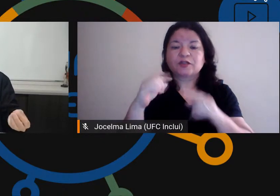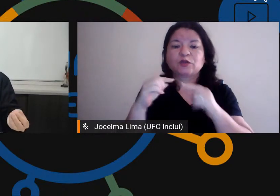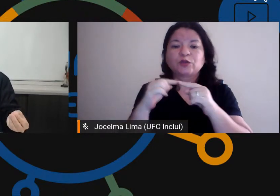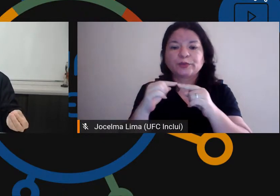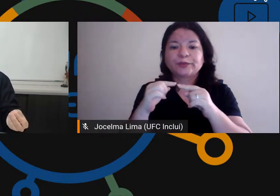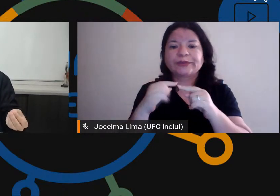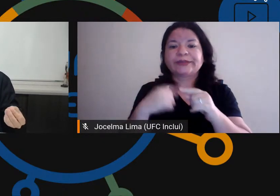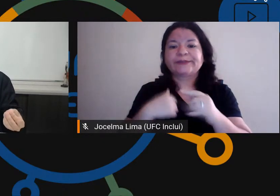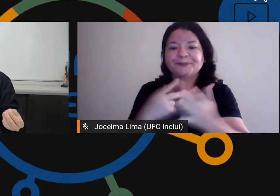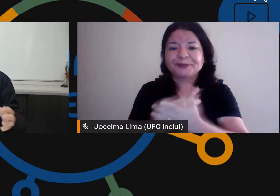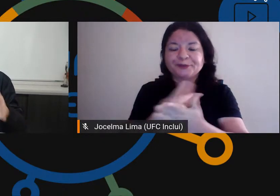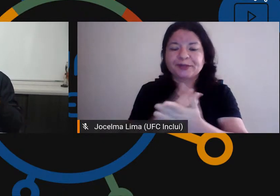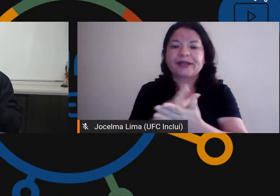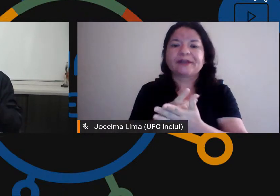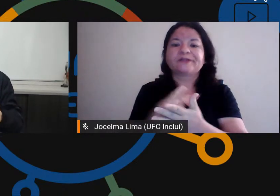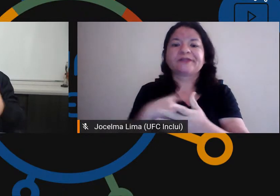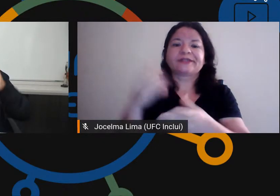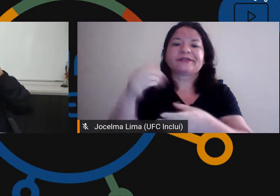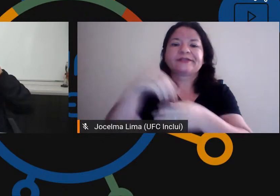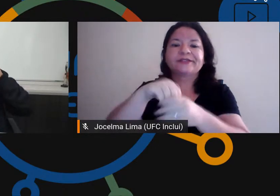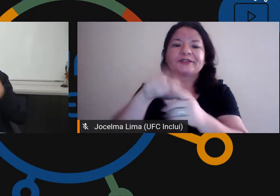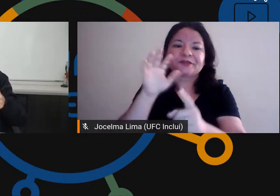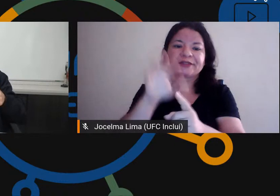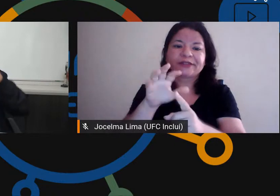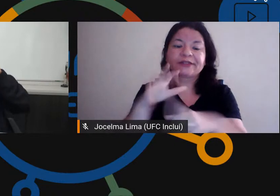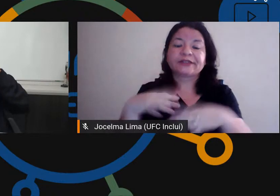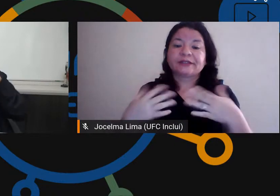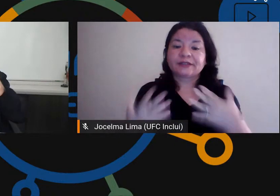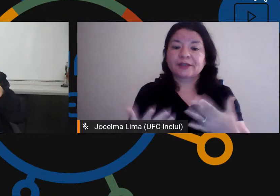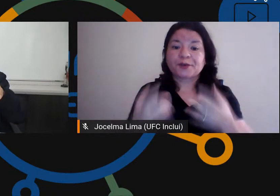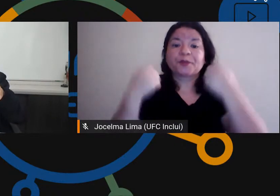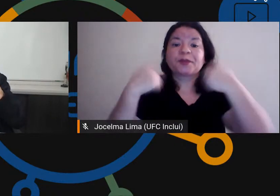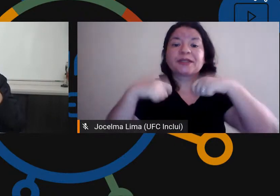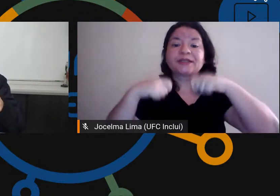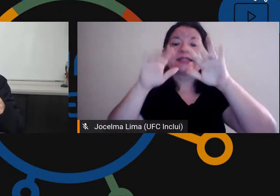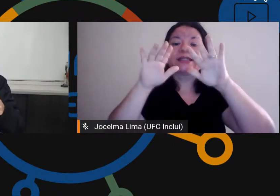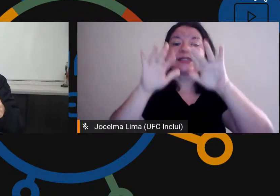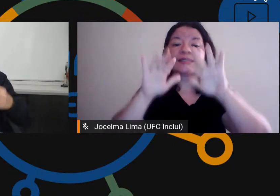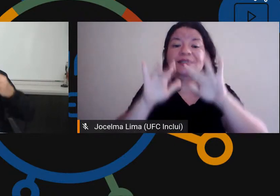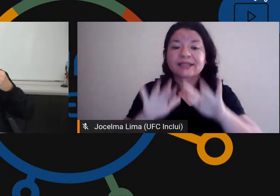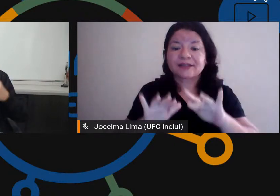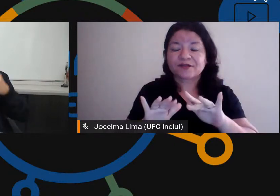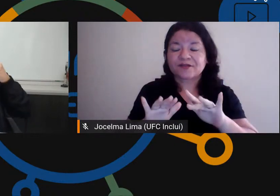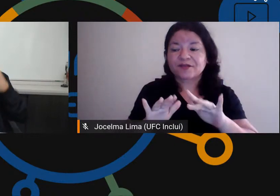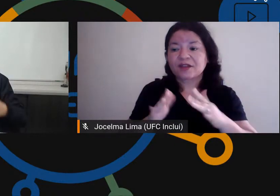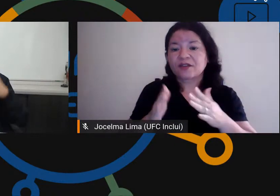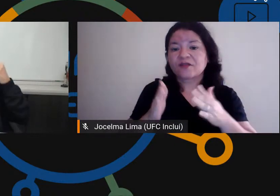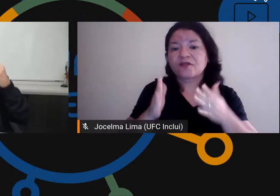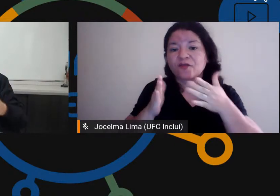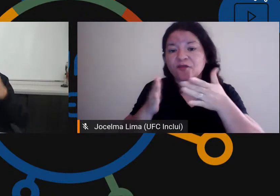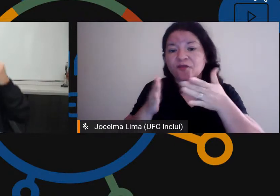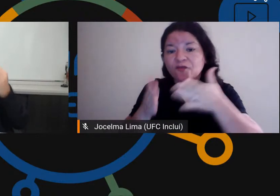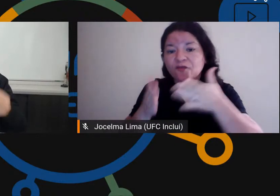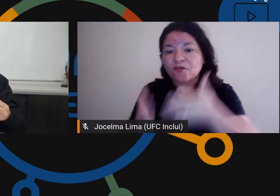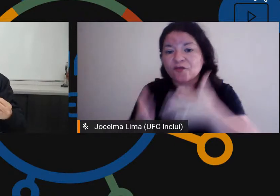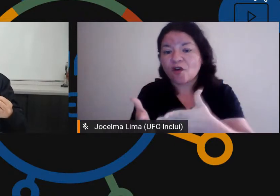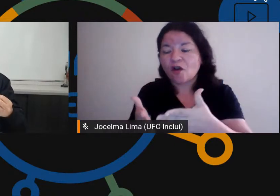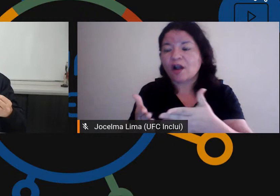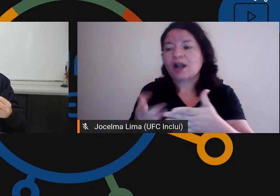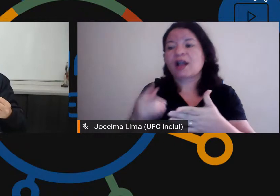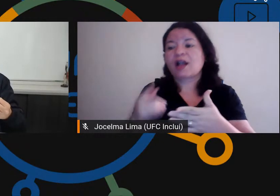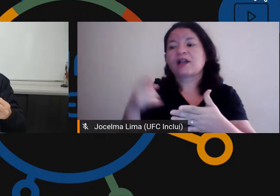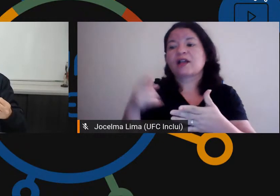nossos equívocos, ok? Então, lembra, escreva para cientistas. Para isso, você tem que aprender a pensar como um cientista